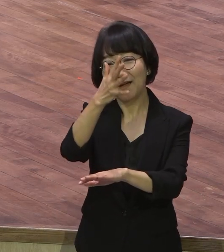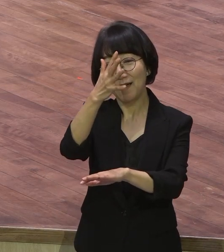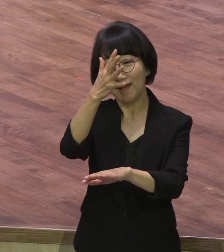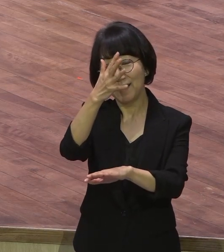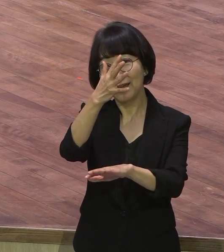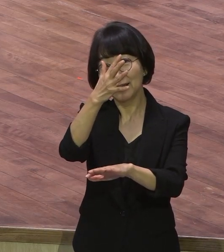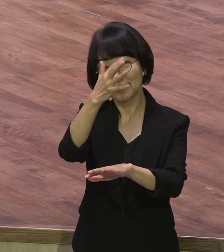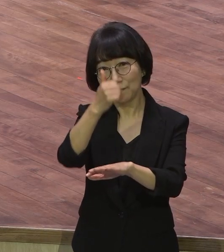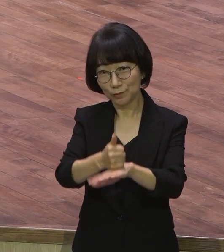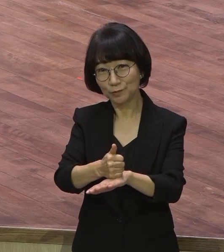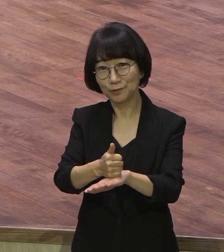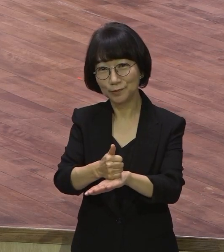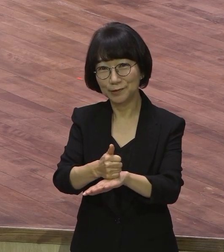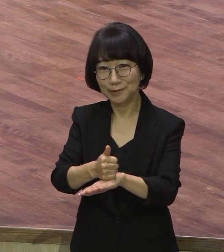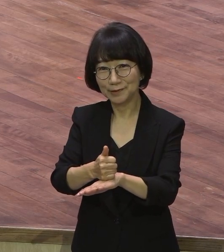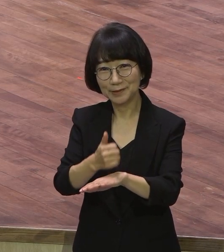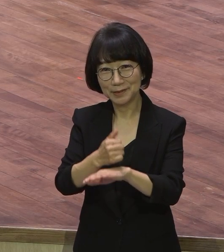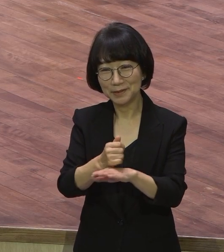원형이 딱 깨지고 없어.